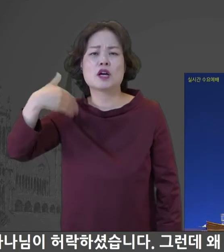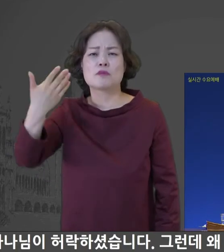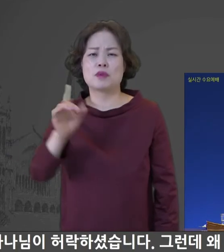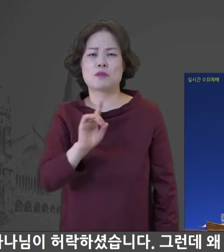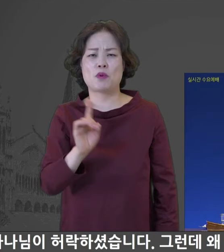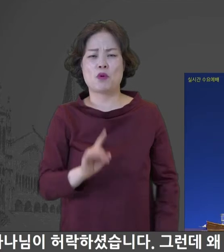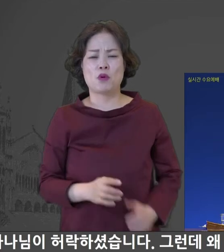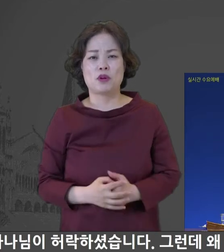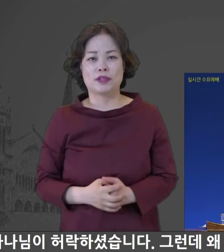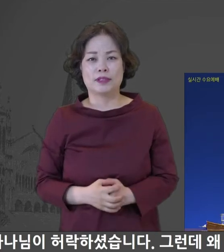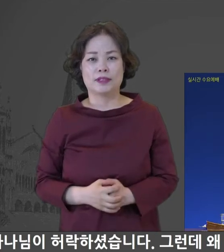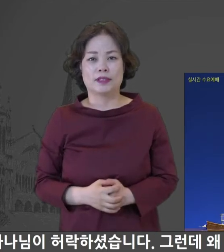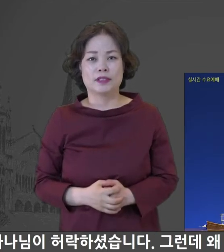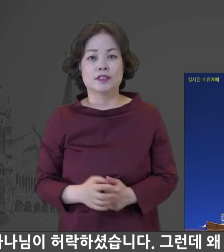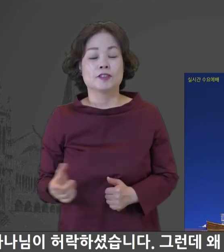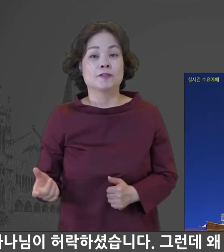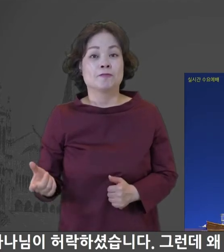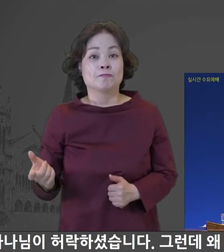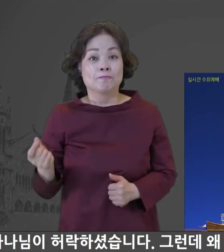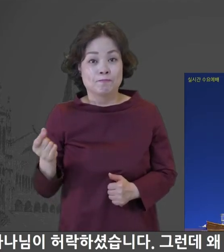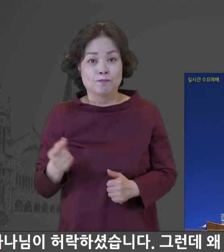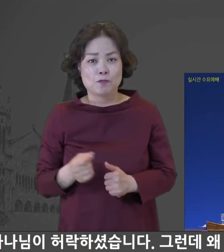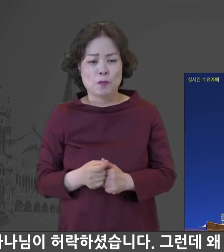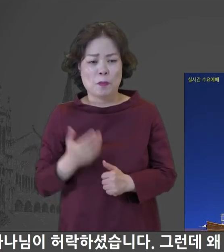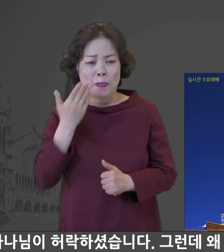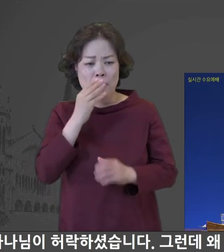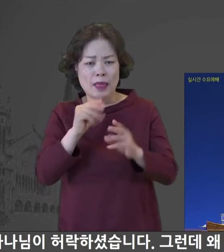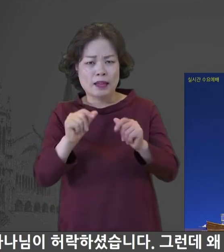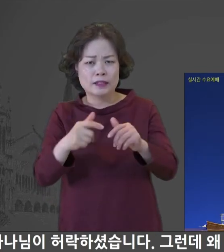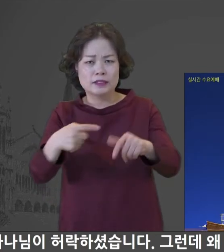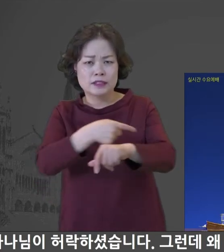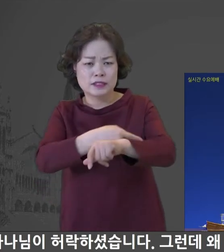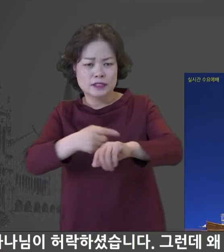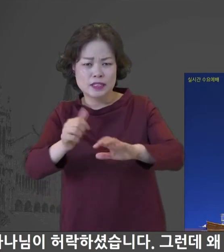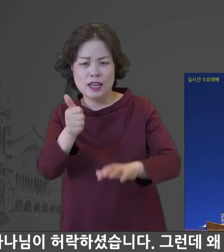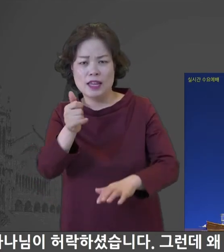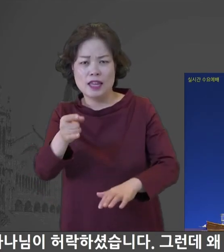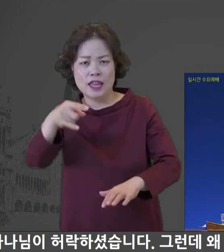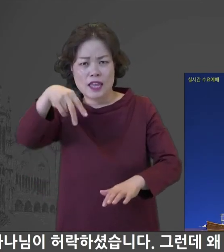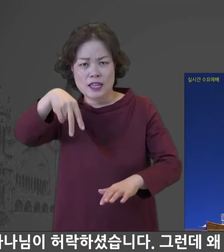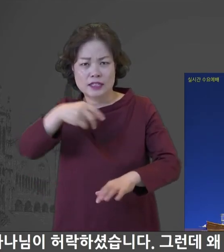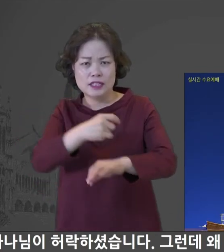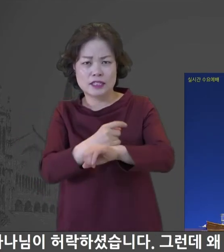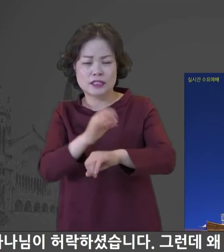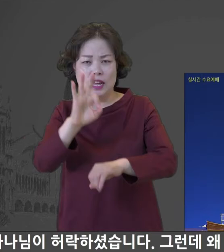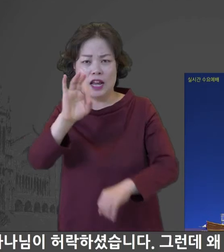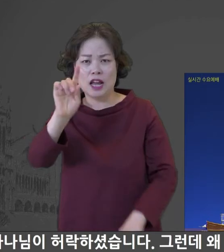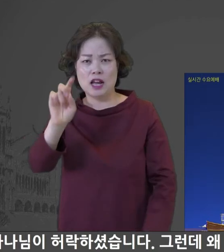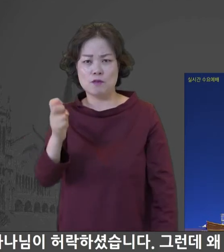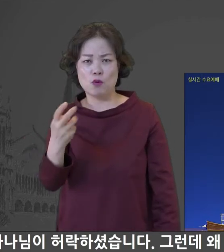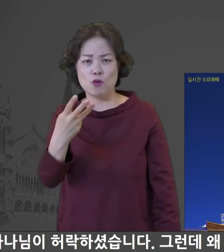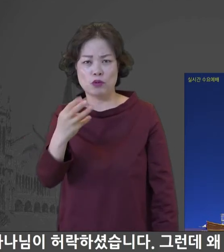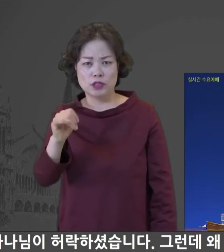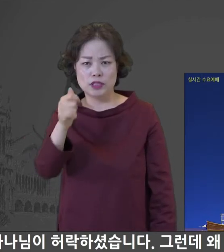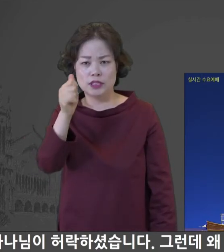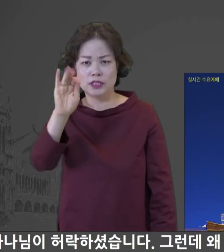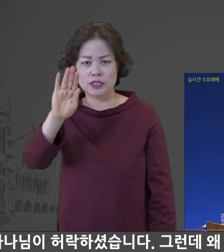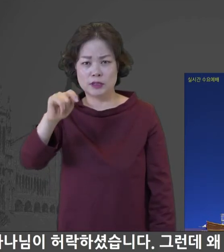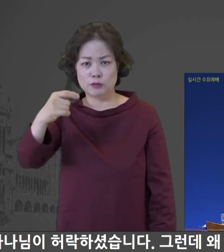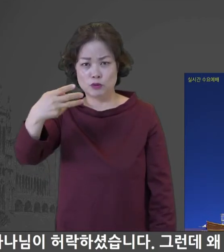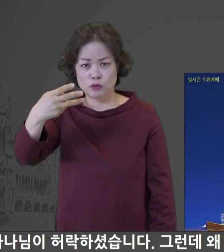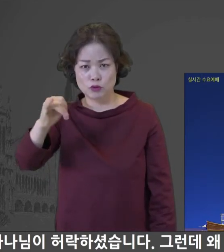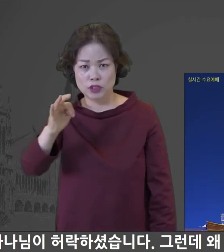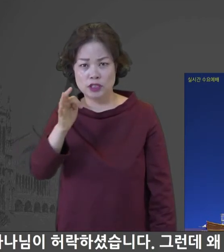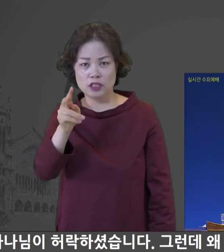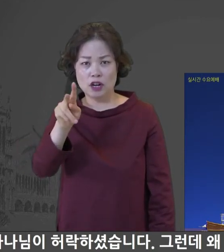뭐라고 기록되냐면 곧 가나안 족속, 헷 족속, 아모리 족속, 브리스 족속, 히위 족속, 여부수